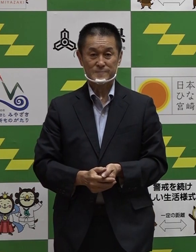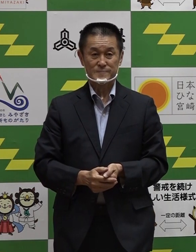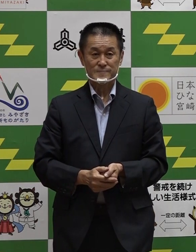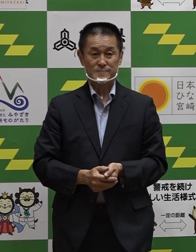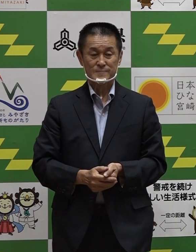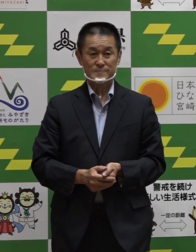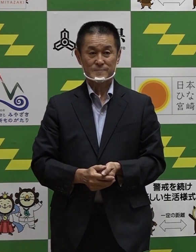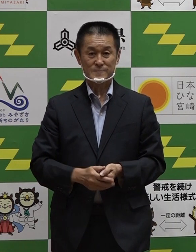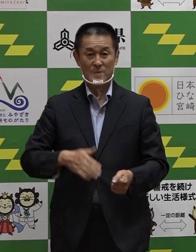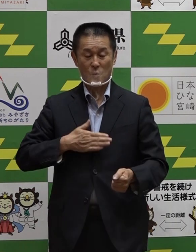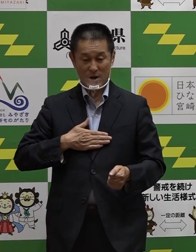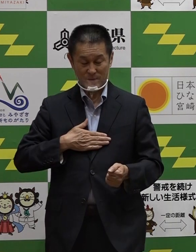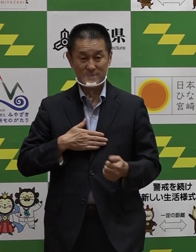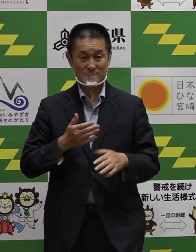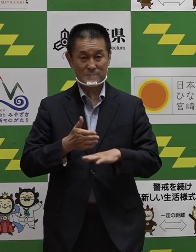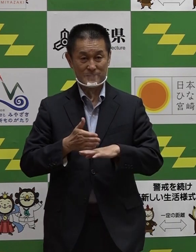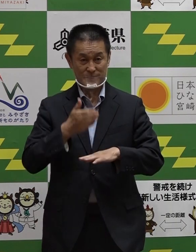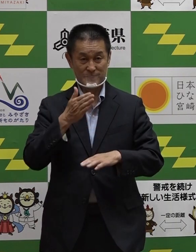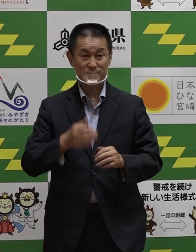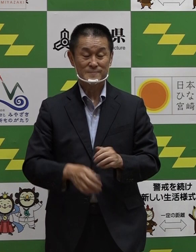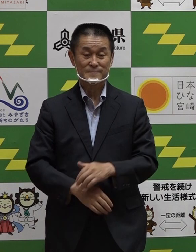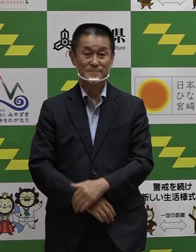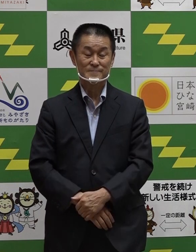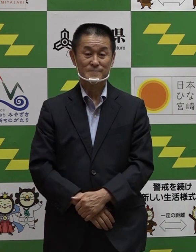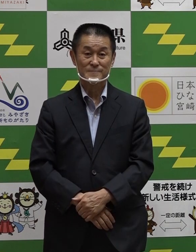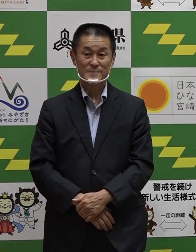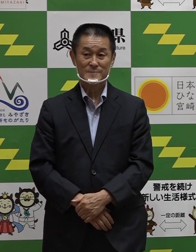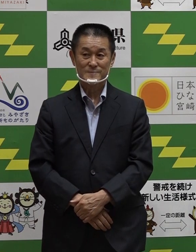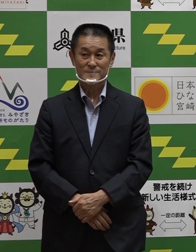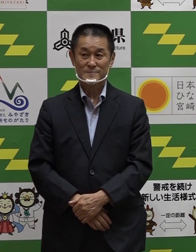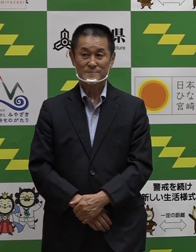です。はい、わかりました。ありがとうございます。